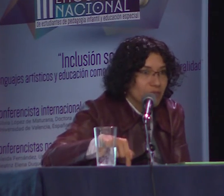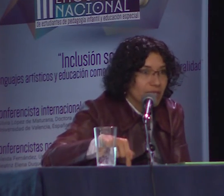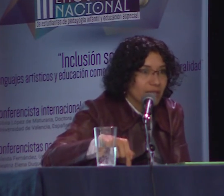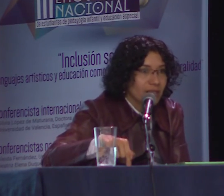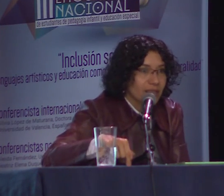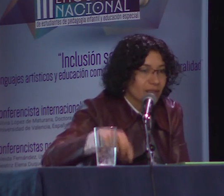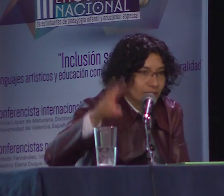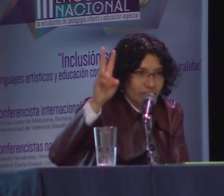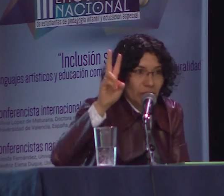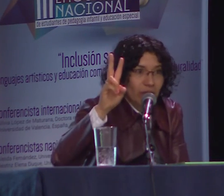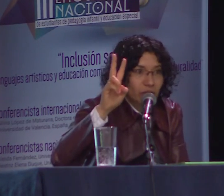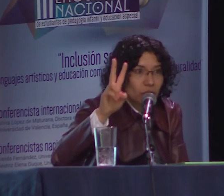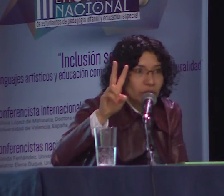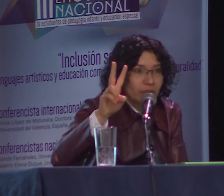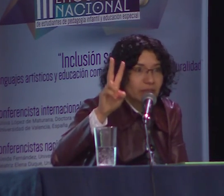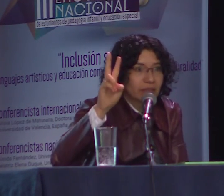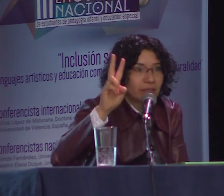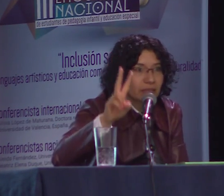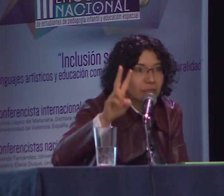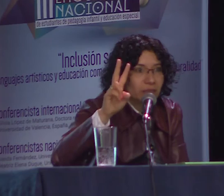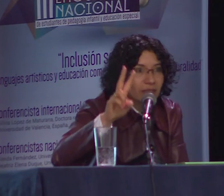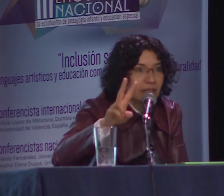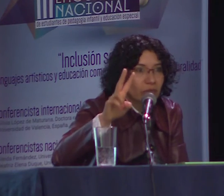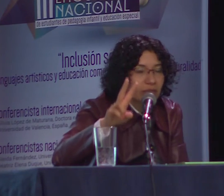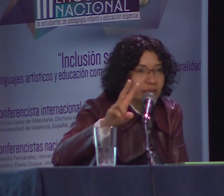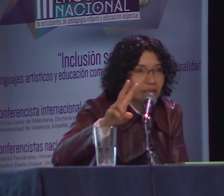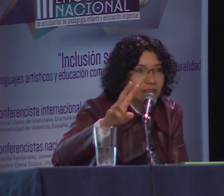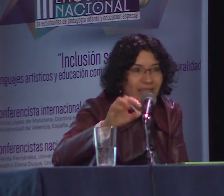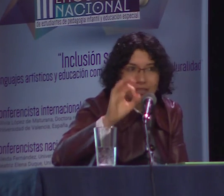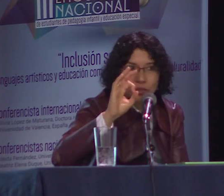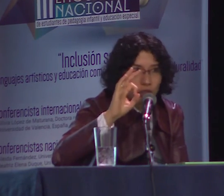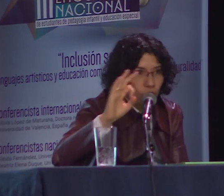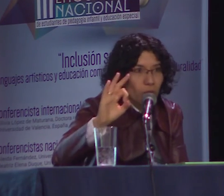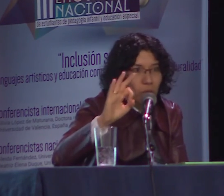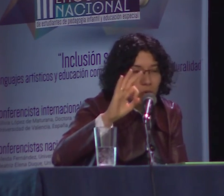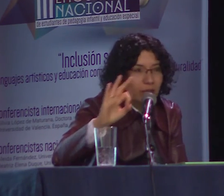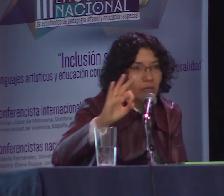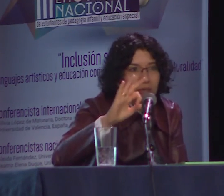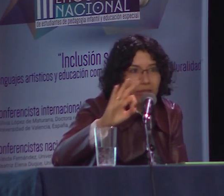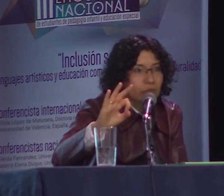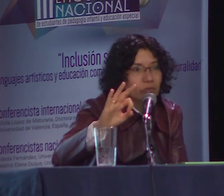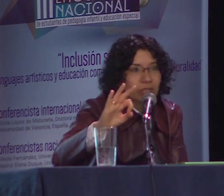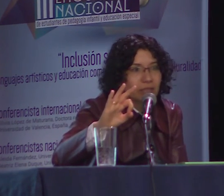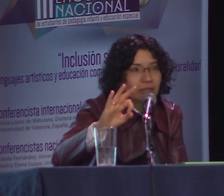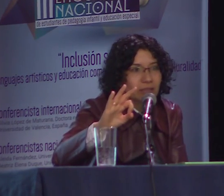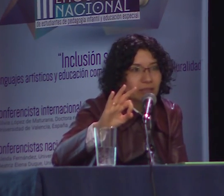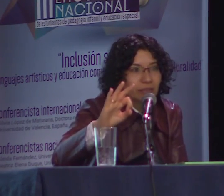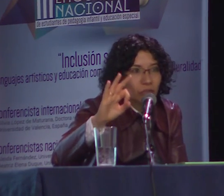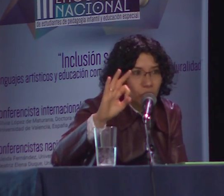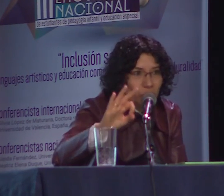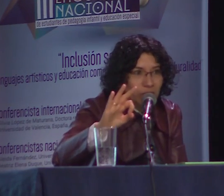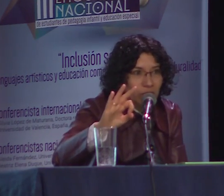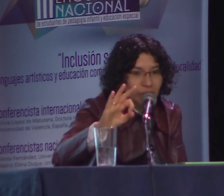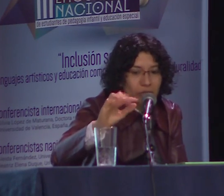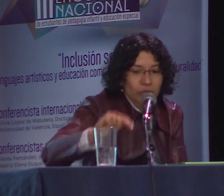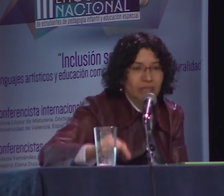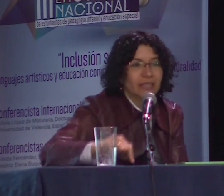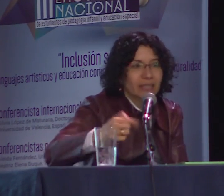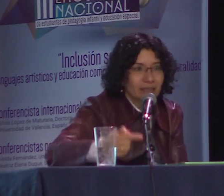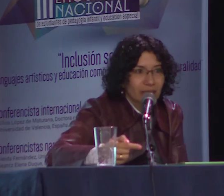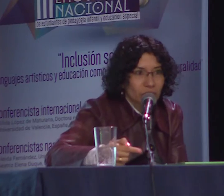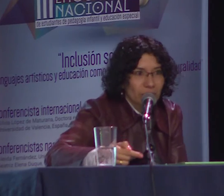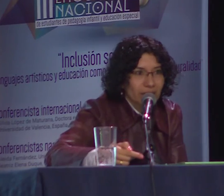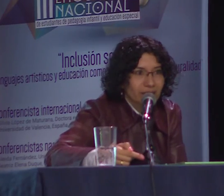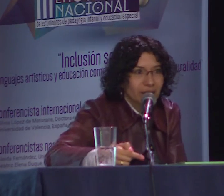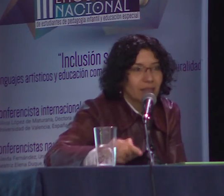Era abril, llevaban 2 meses sin intérprete de lengua de señas. Eso no puede volver a ocurrir. Eso no puede volver a ocurrir.